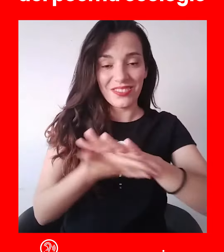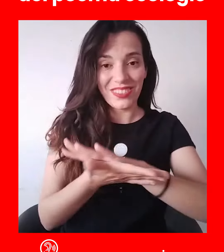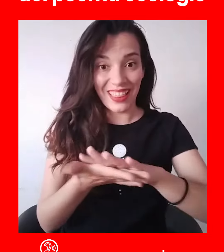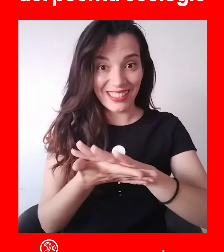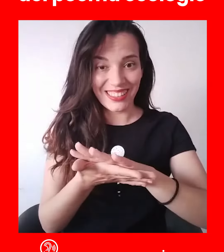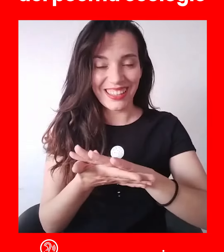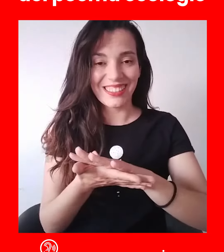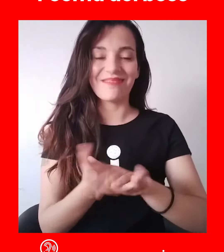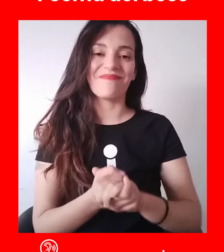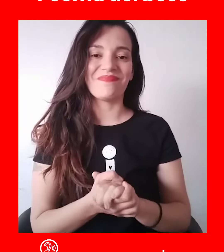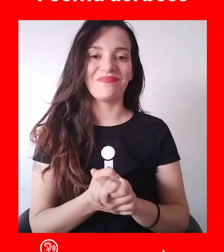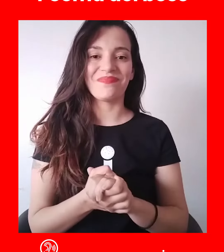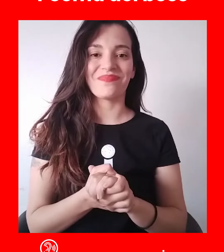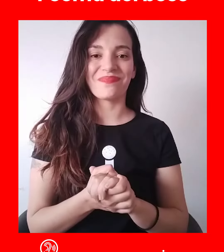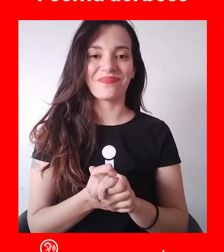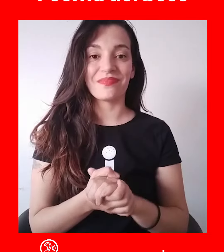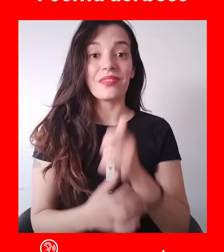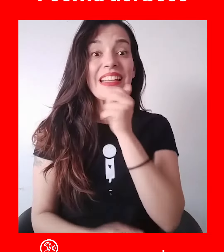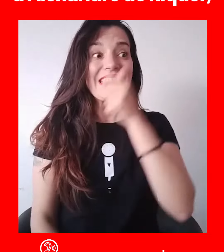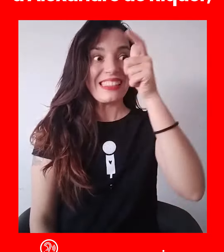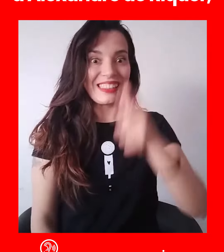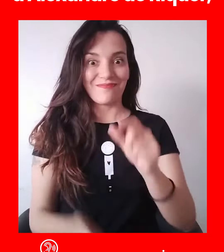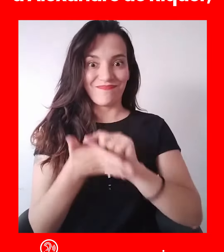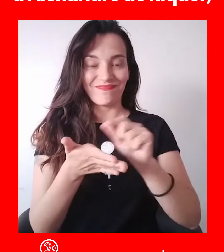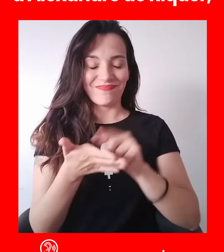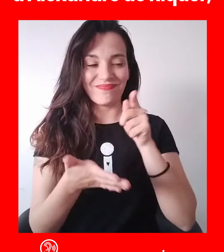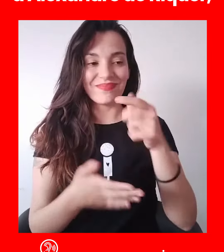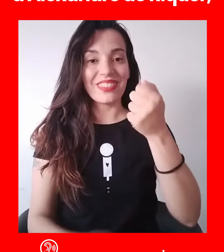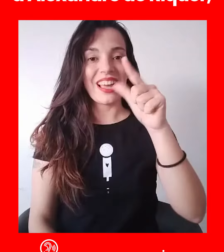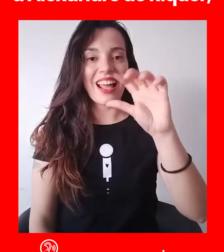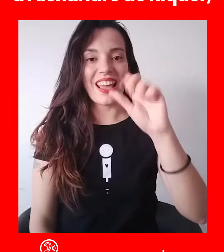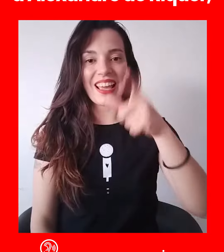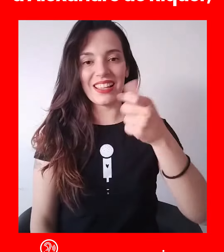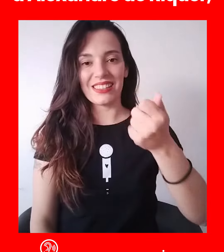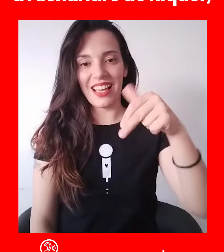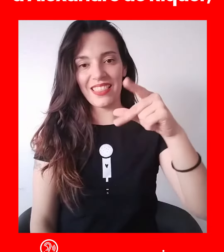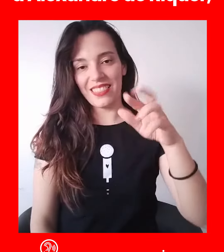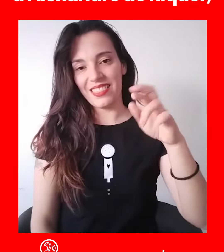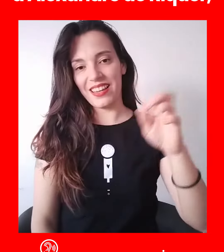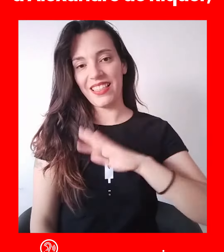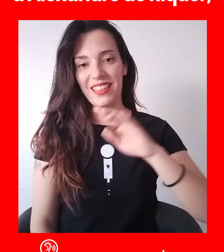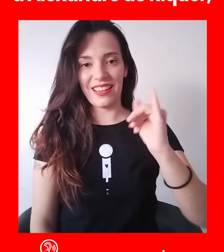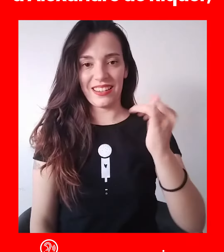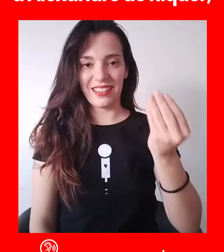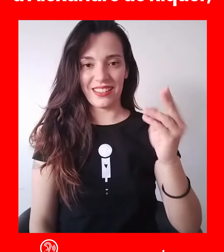del poema ecològic Poema del Bosc, d'Alexandre de Riquer.